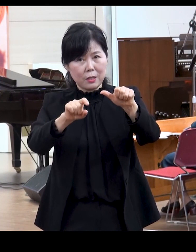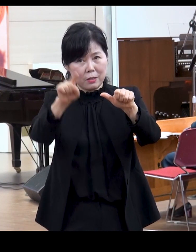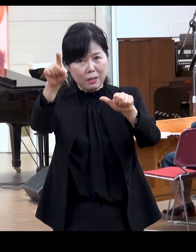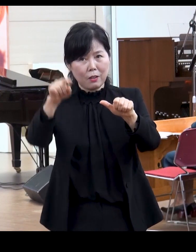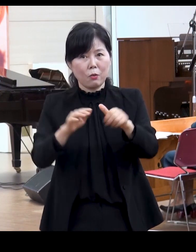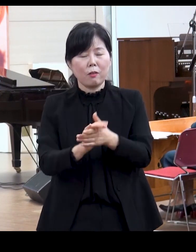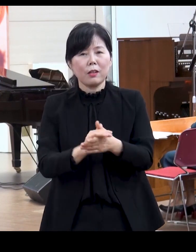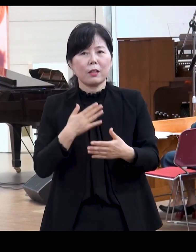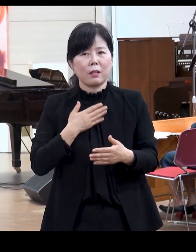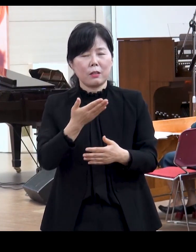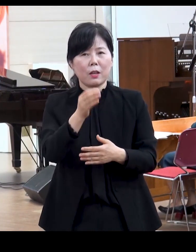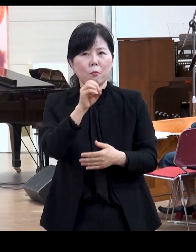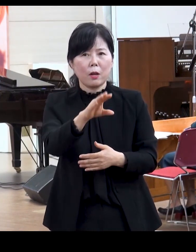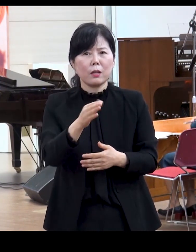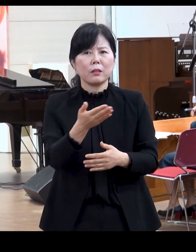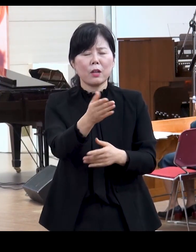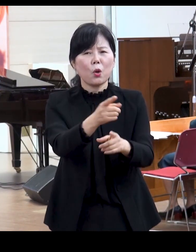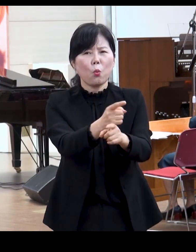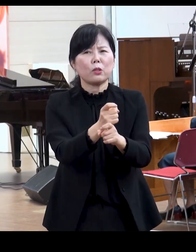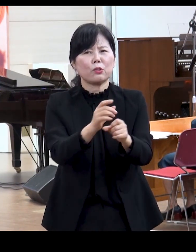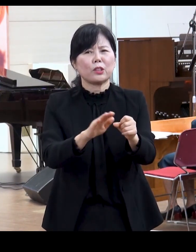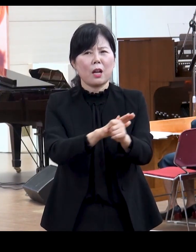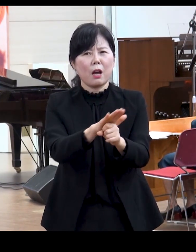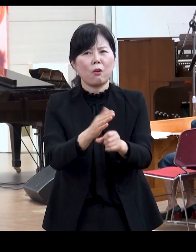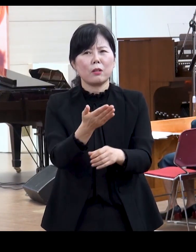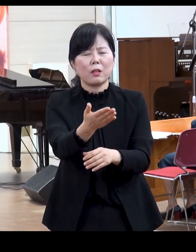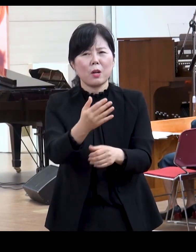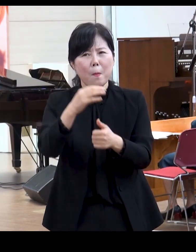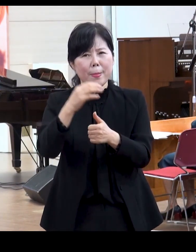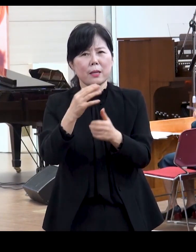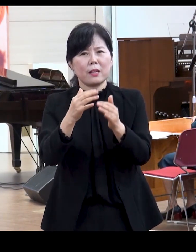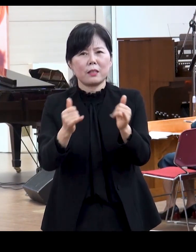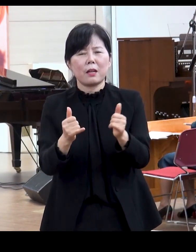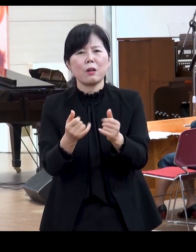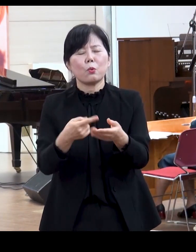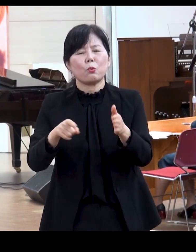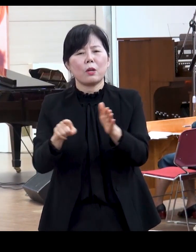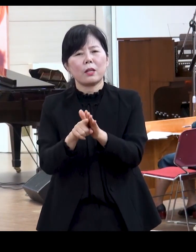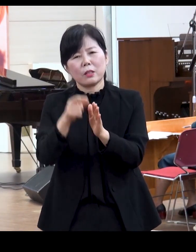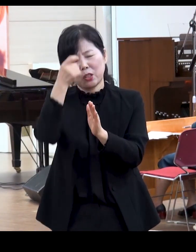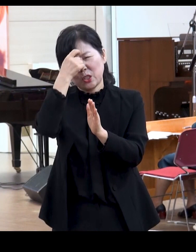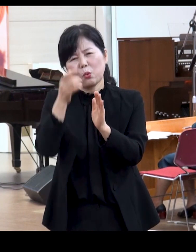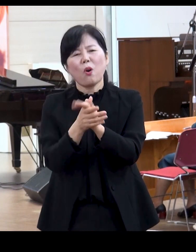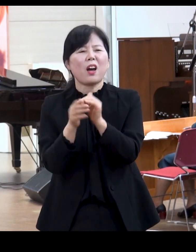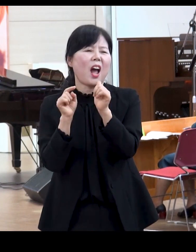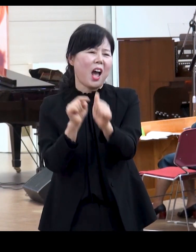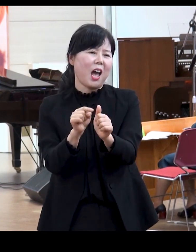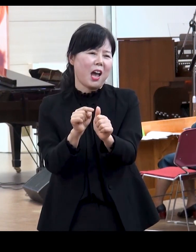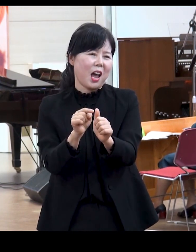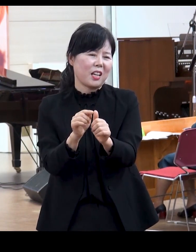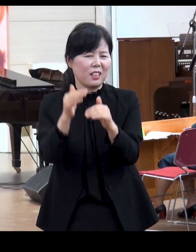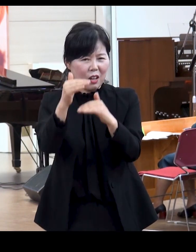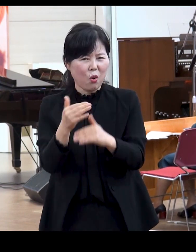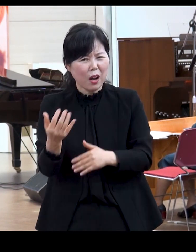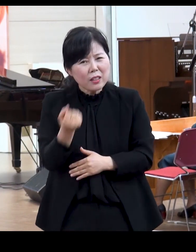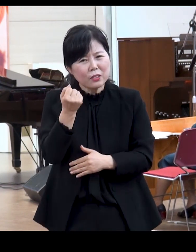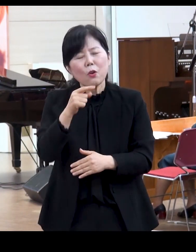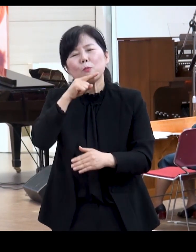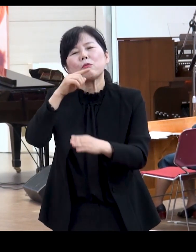44절 말씀, 나는 너에게 이르노니 너희 원수를 사랑하며 너희를 박해하는 자를 위하여 기도하라, 이거로 보고 있다는 거예요.